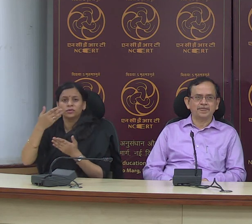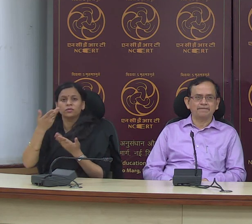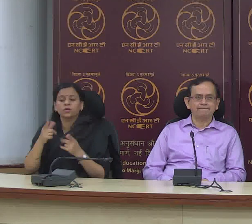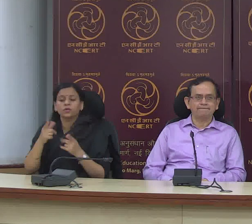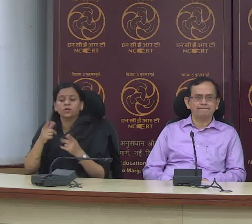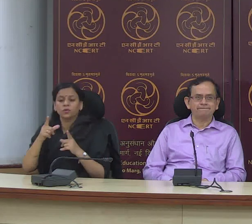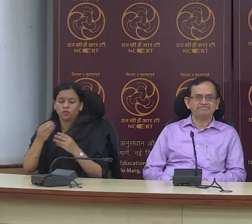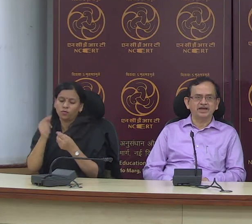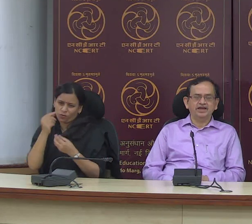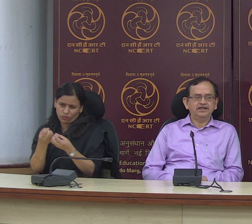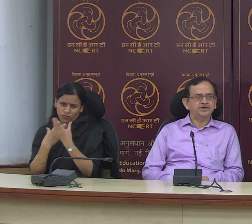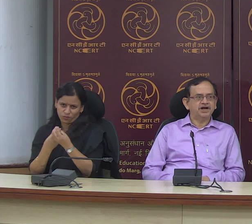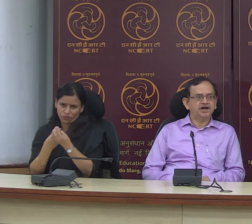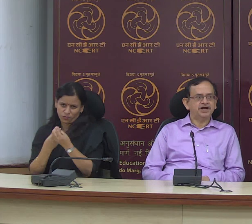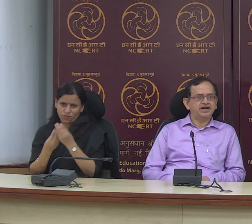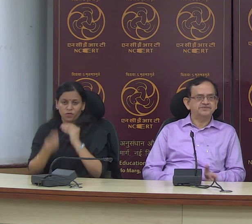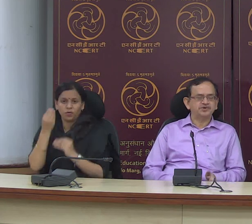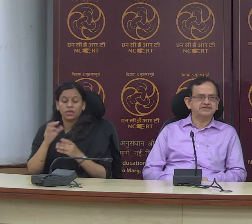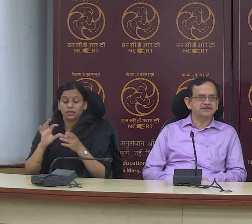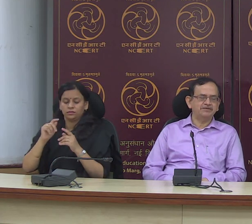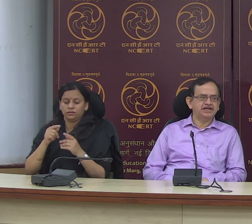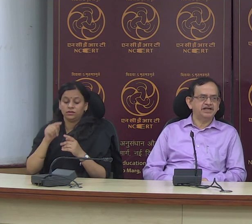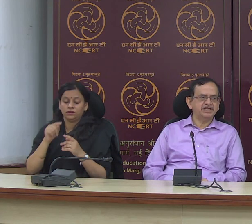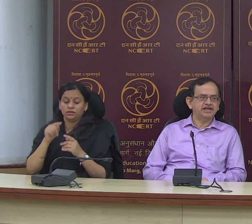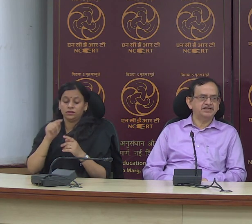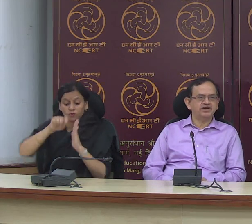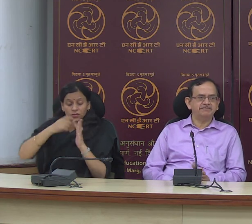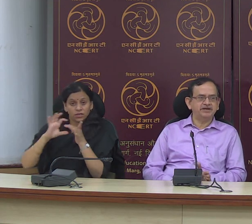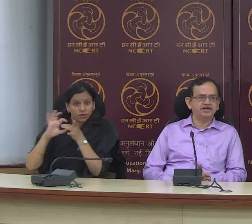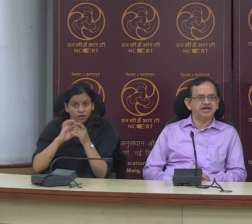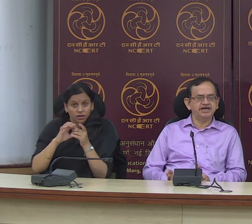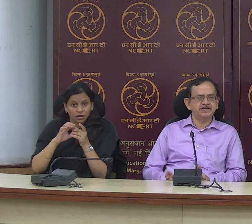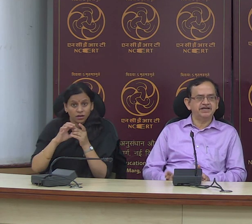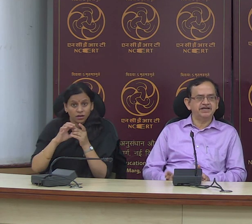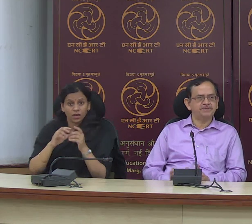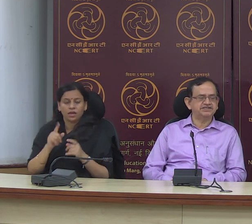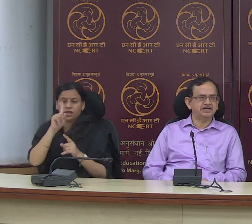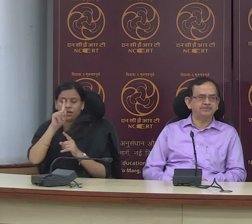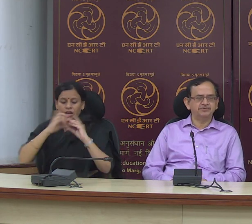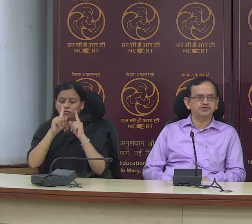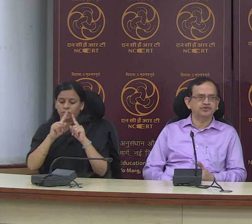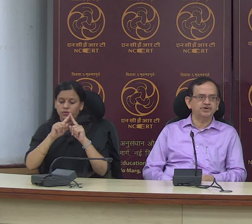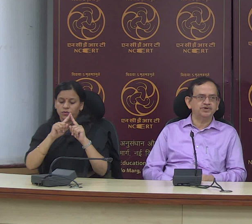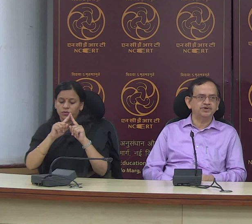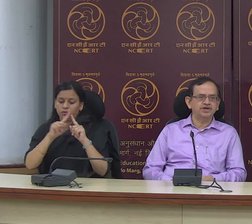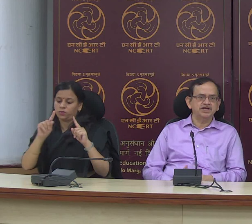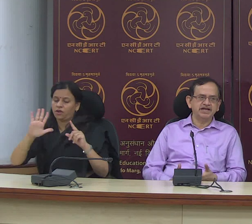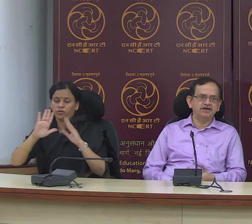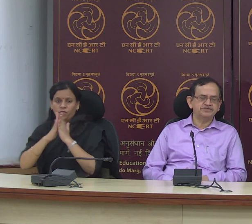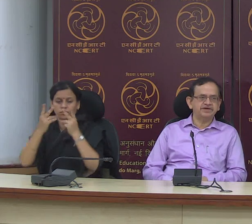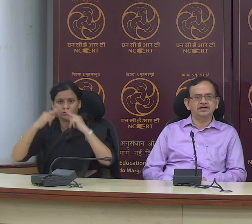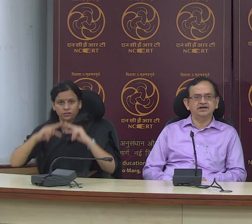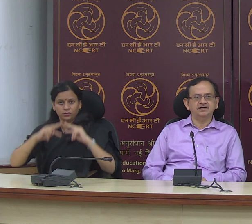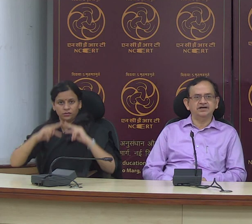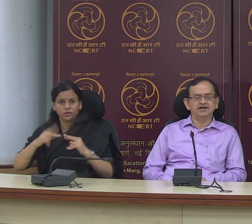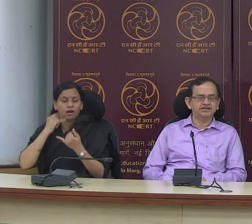उससे आप हमें और अवगत कराएं. एक तो रिगार्डिंग दिस प्रोजेक्ट, सबसे पहले मैं बताना चाहूँगा कि हमने अभी कक्षा 1 से 5 तक की पाठ्य पुस्तकों को साइन लैंग्वेज